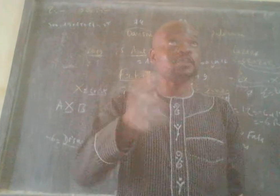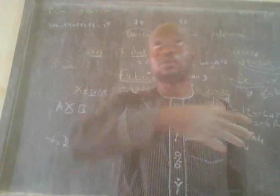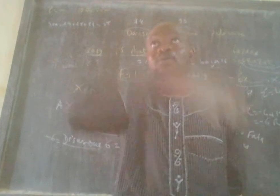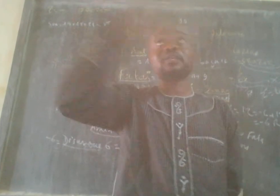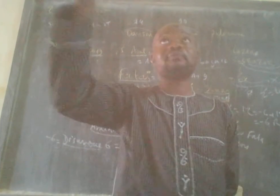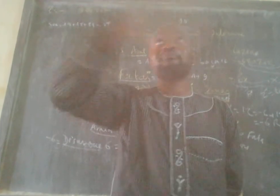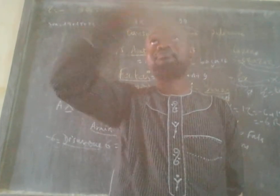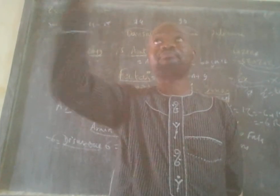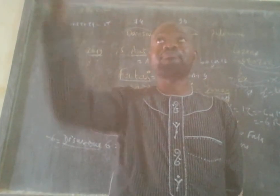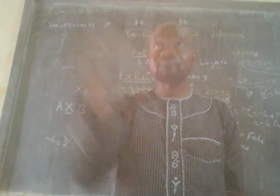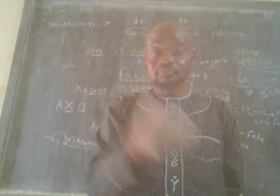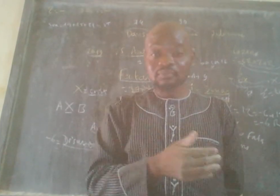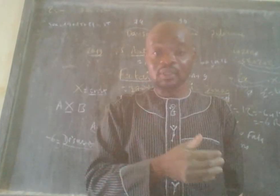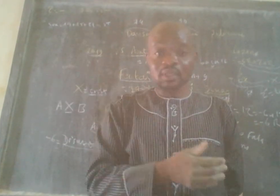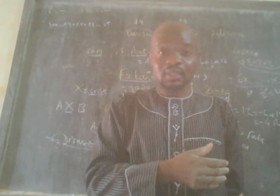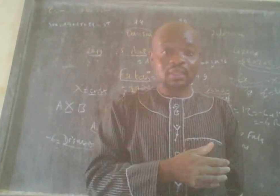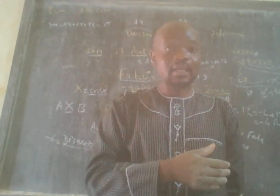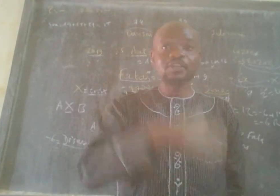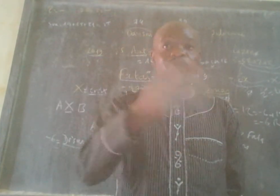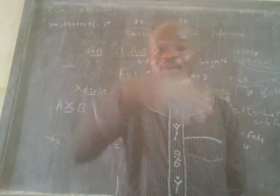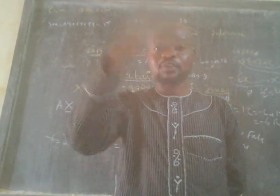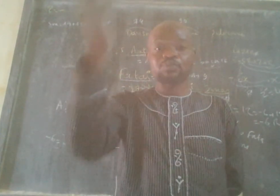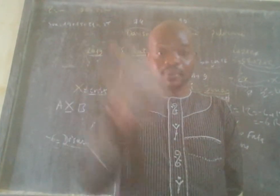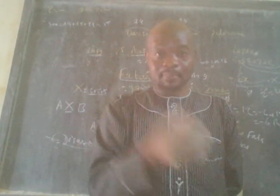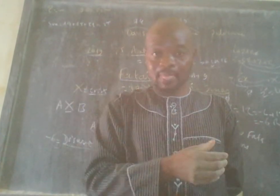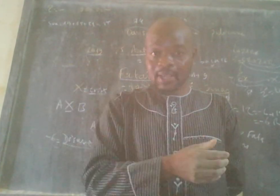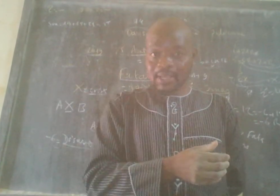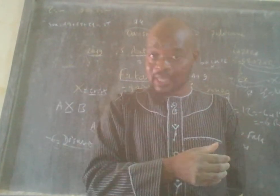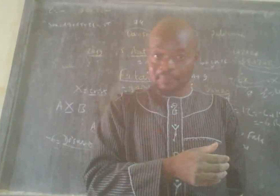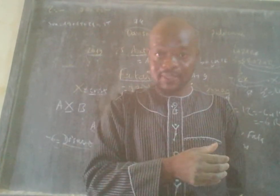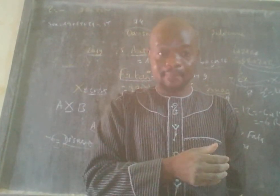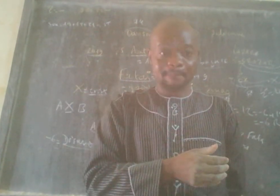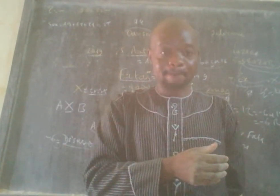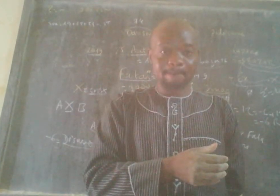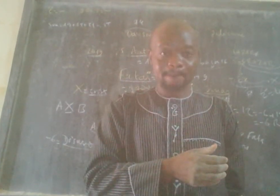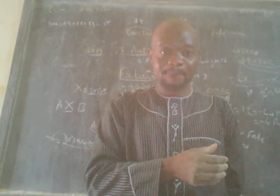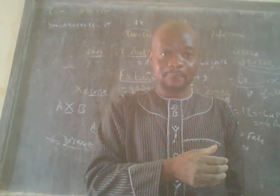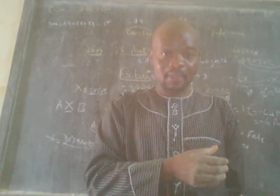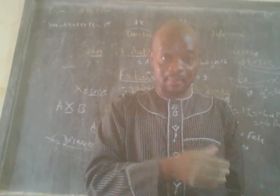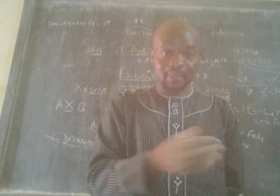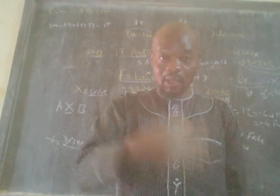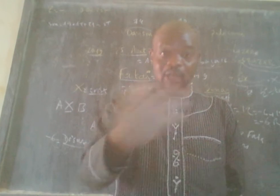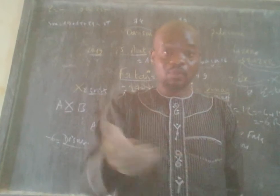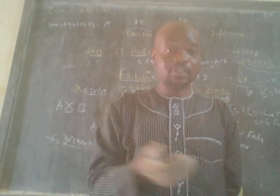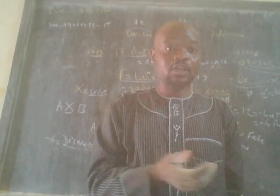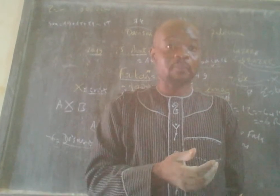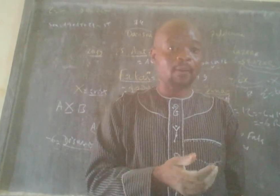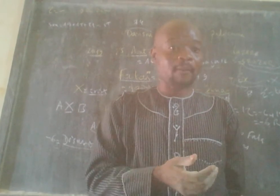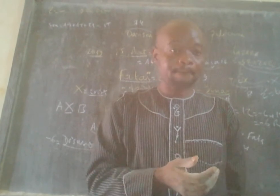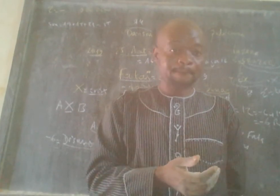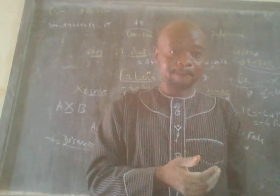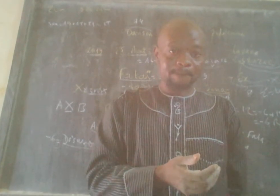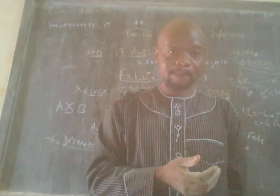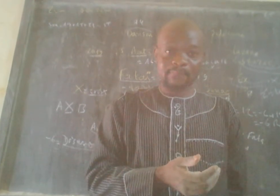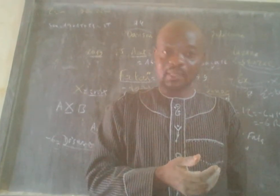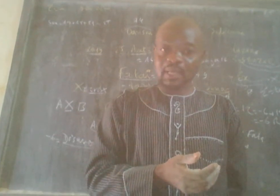geckos. Il donne des voies et puis, c'est comme ça. On a trouvé un gecko mort.